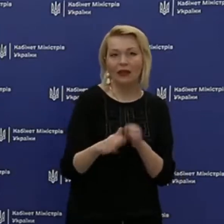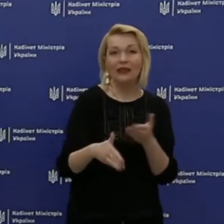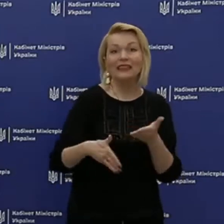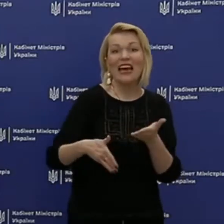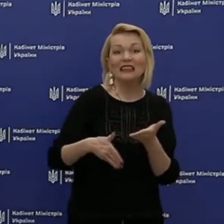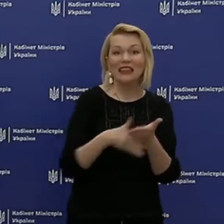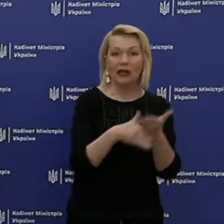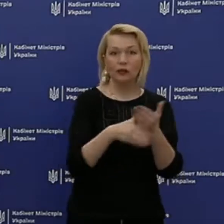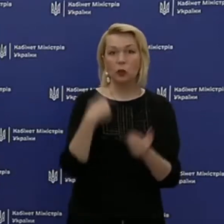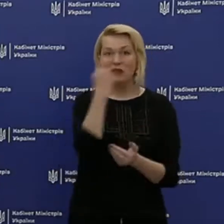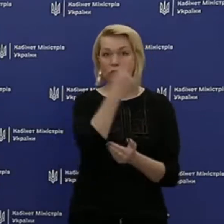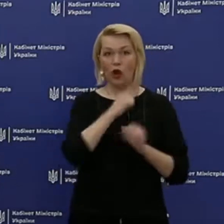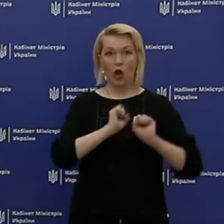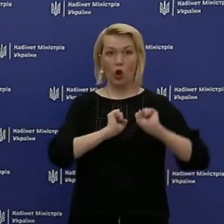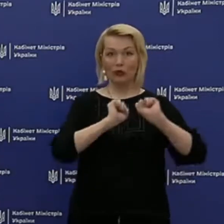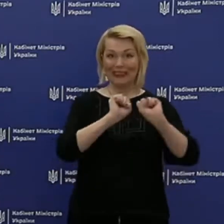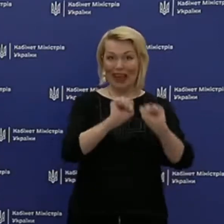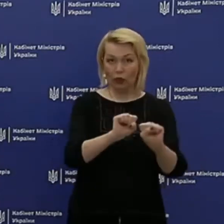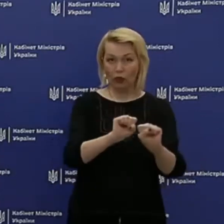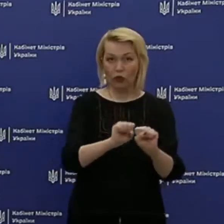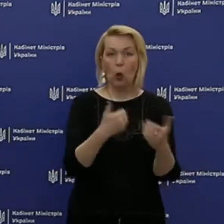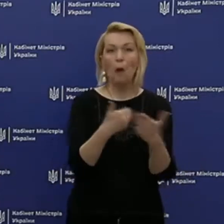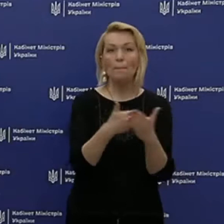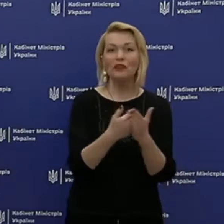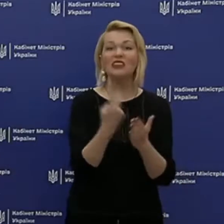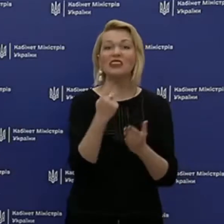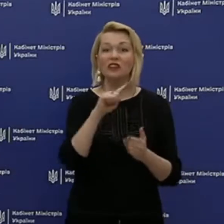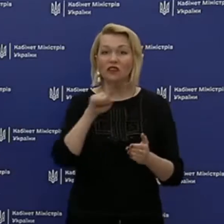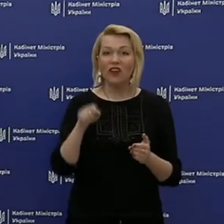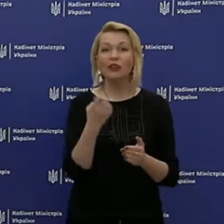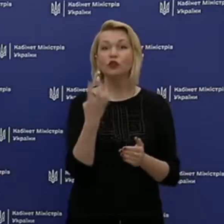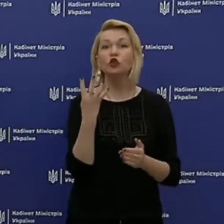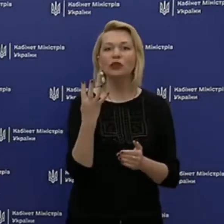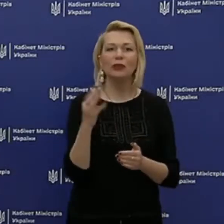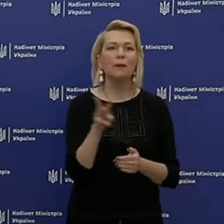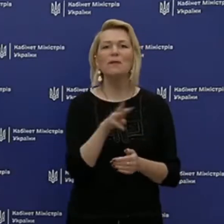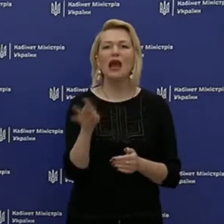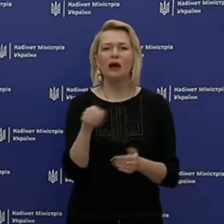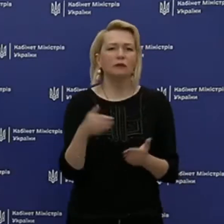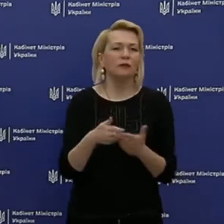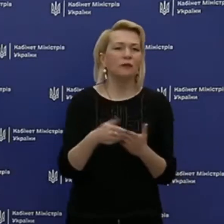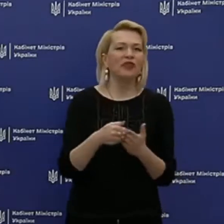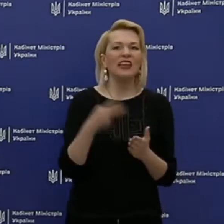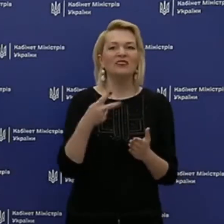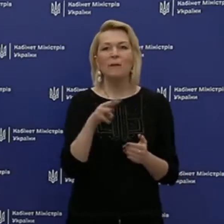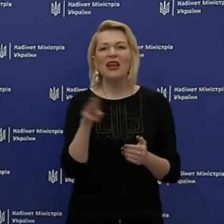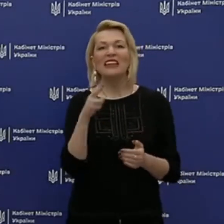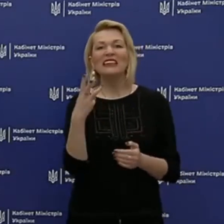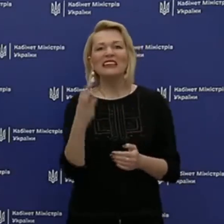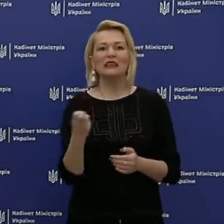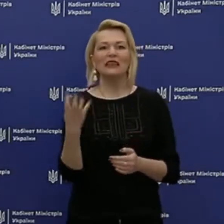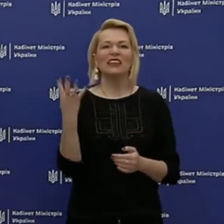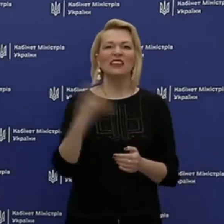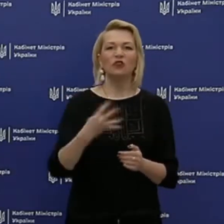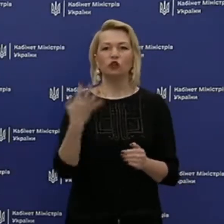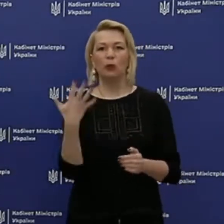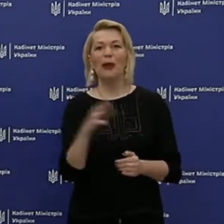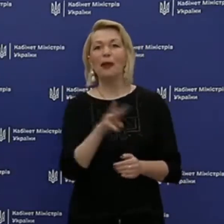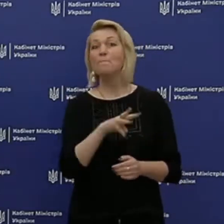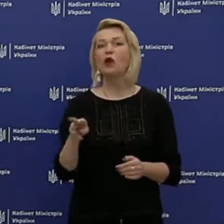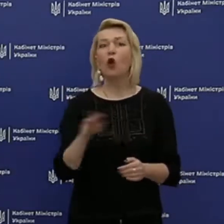засоб індивідуального захисту близько 2,4 мільярда, там, по-моєму, 2 мільярда 395